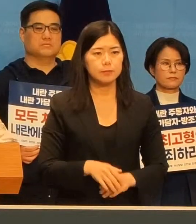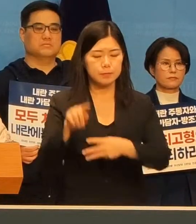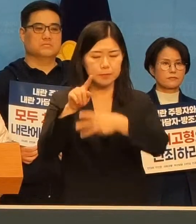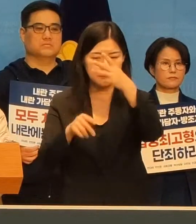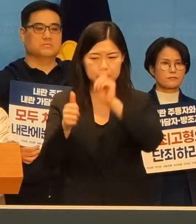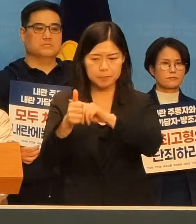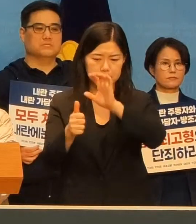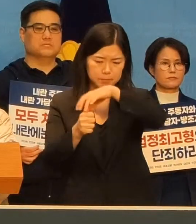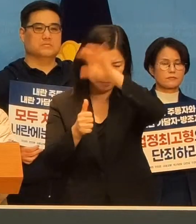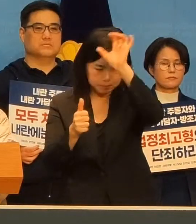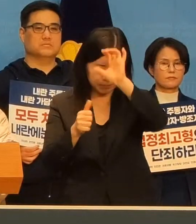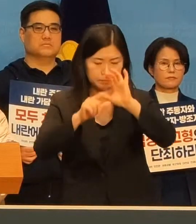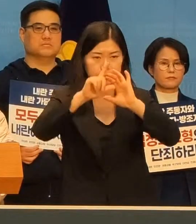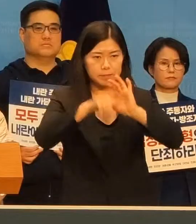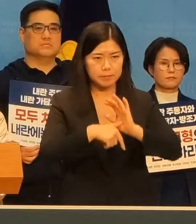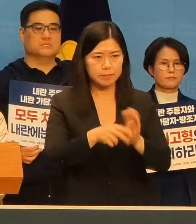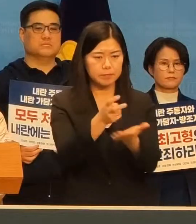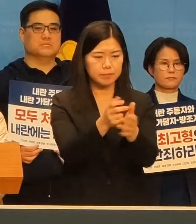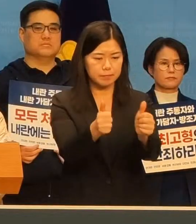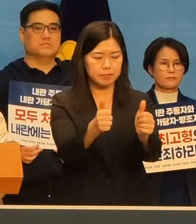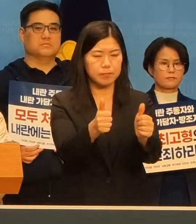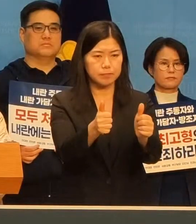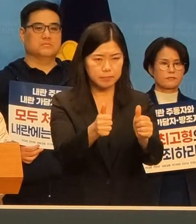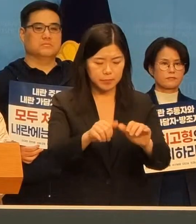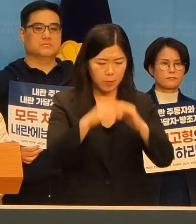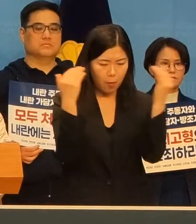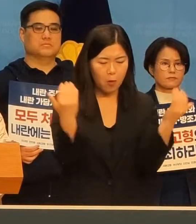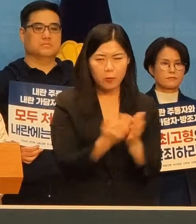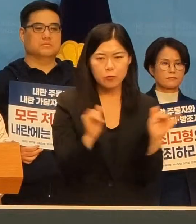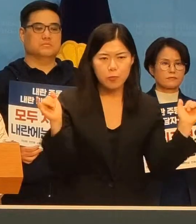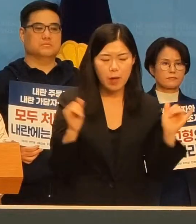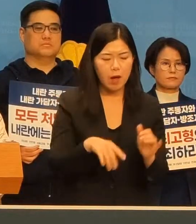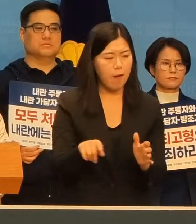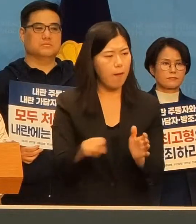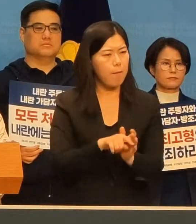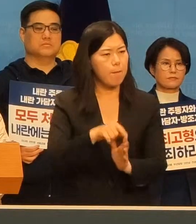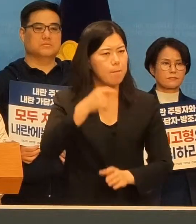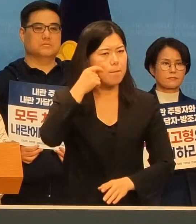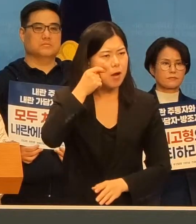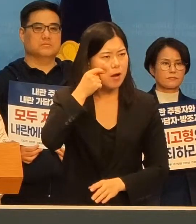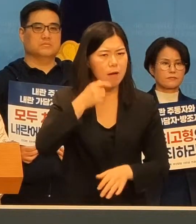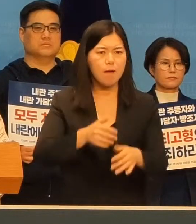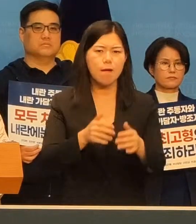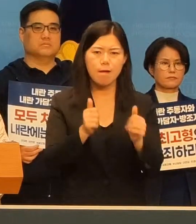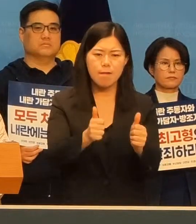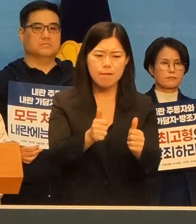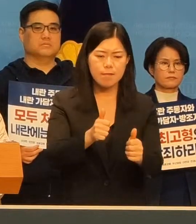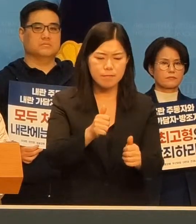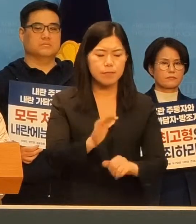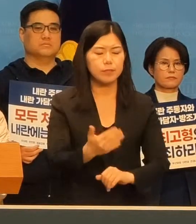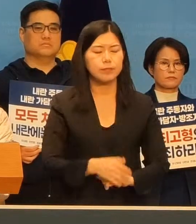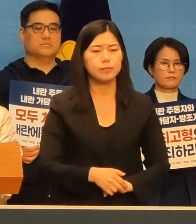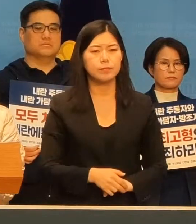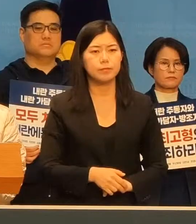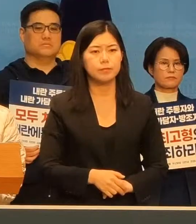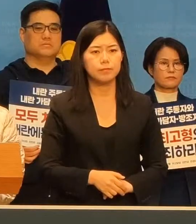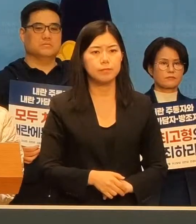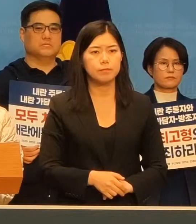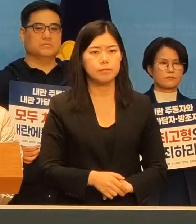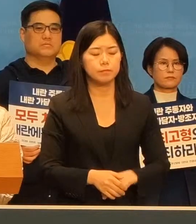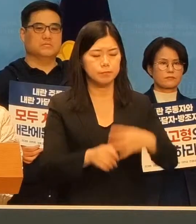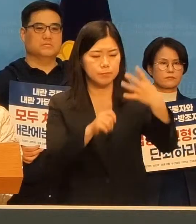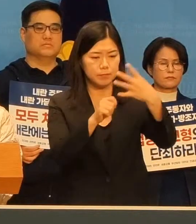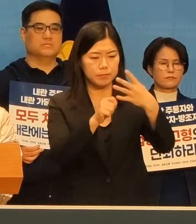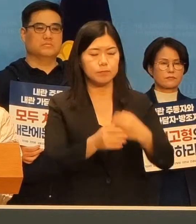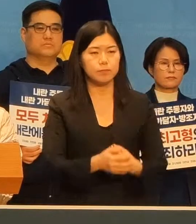윤석열이 풀려나는 순간 사법부는 온 국민의 불신과 분노에 심판받게 될 것입니다.